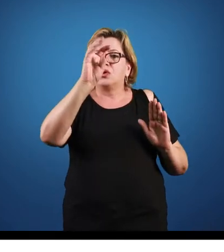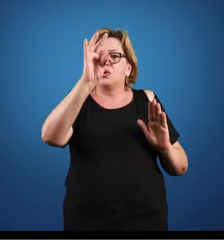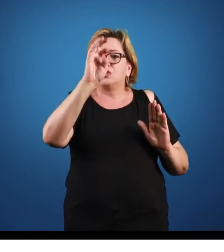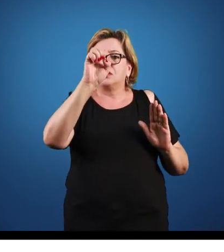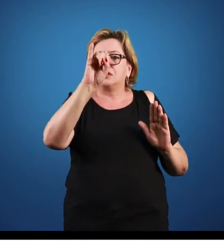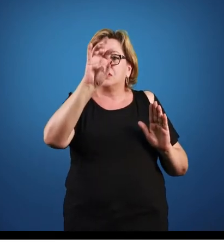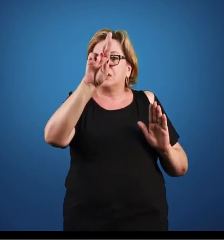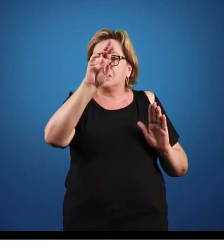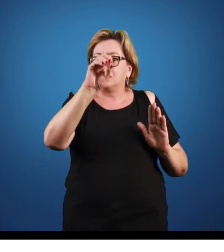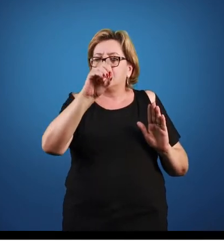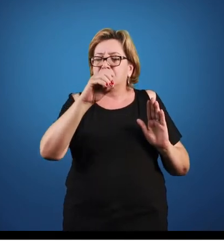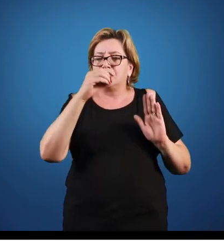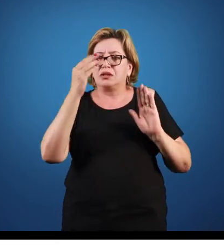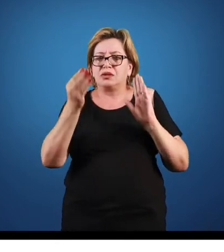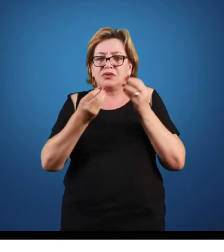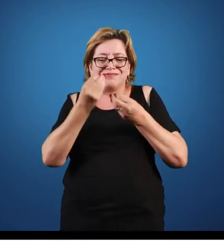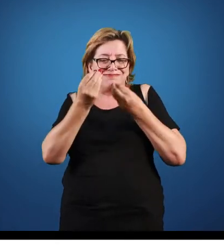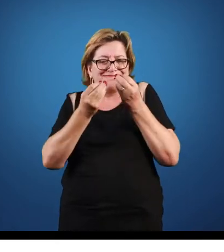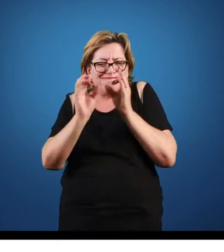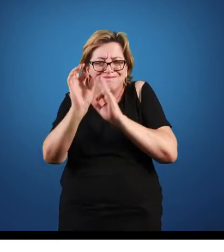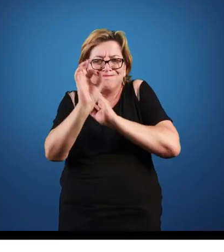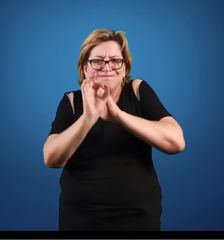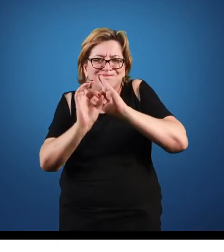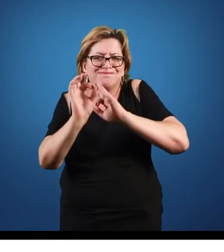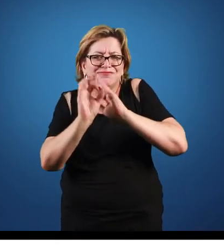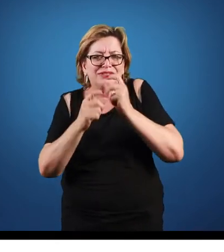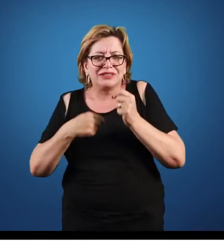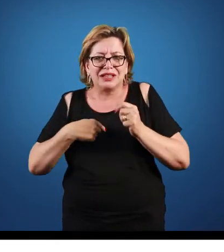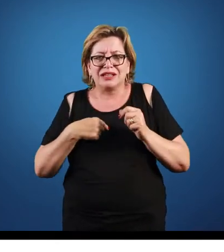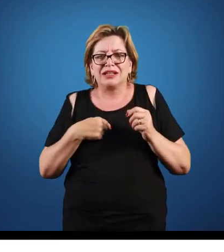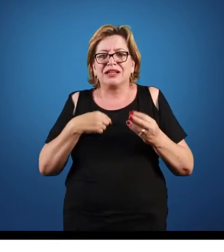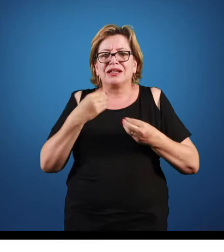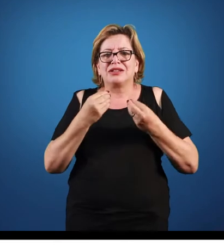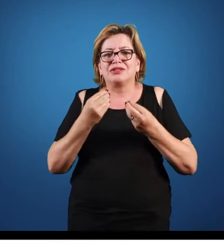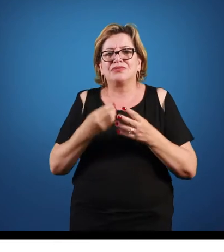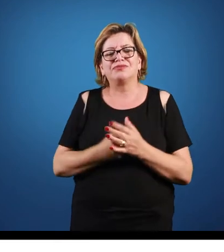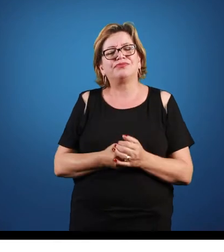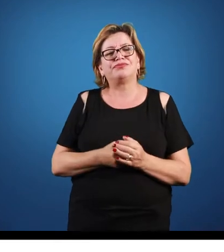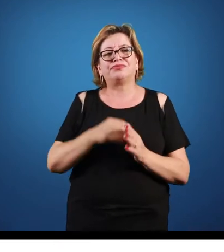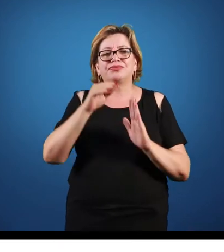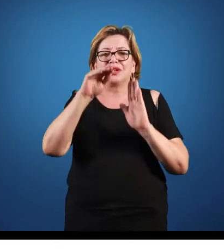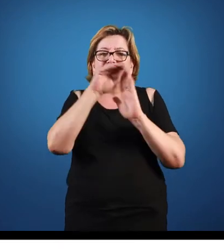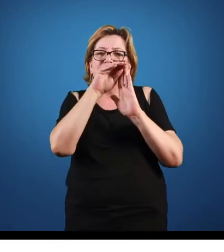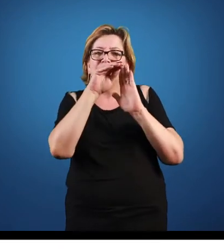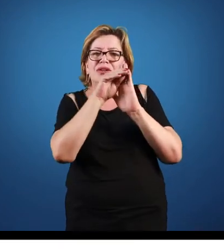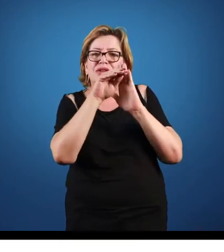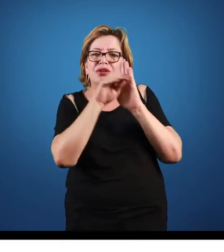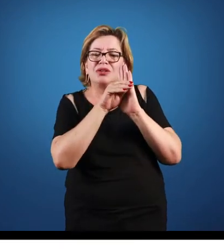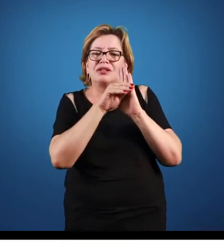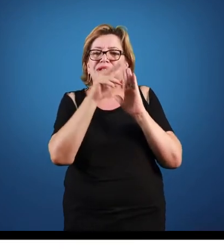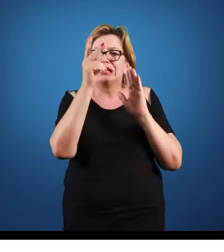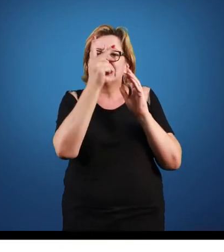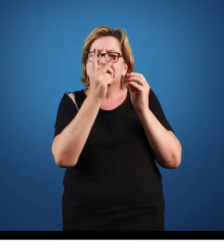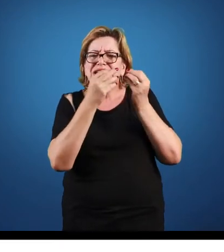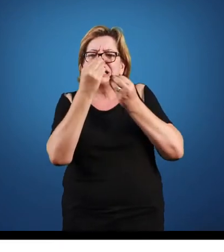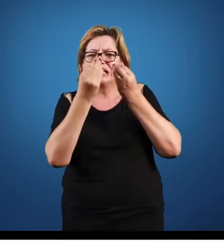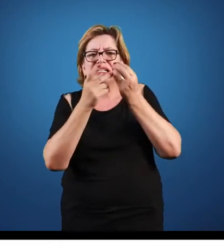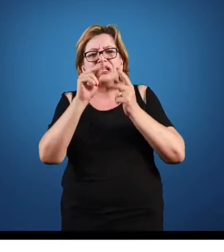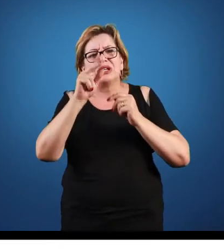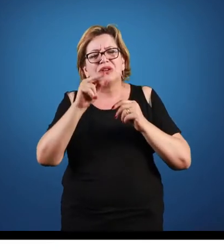sequência da história e participando desse roteiro você tem que pensar no storyboard que seria mais ou menos uma seqüência de desenhos como se fosse um